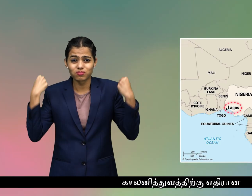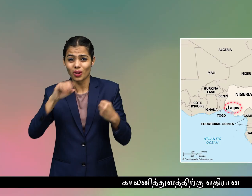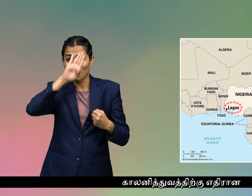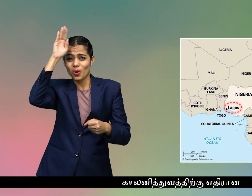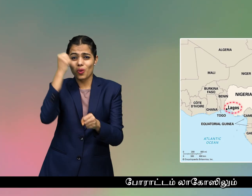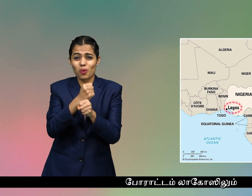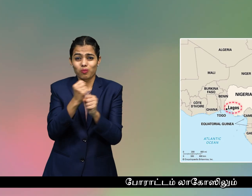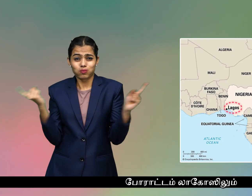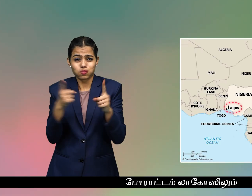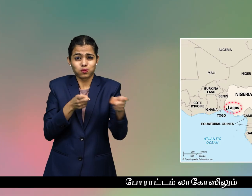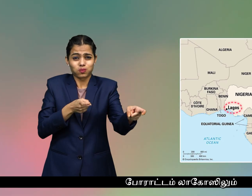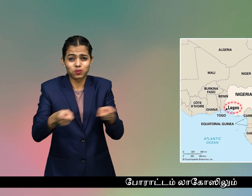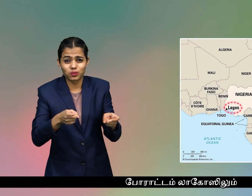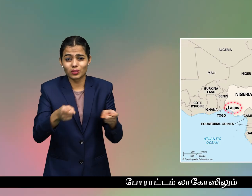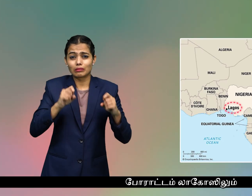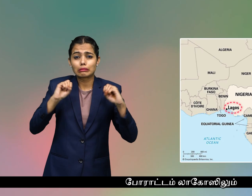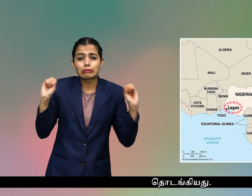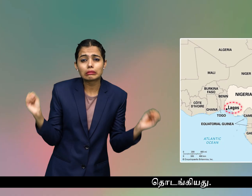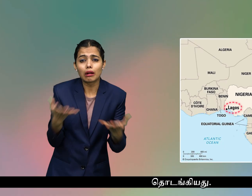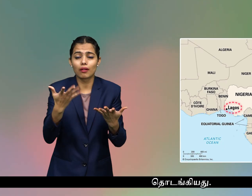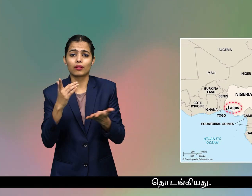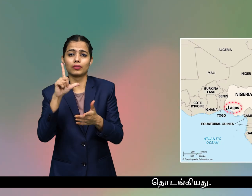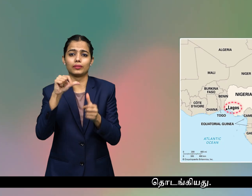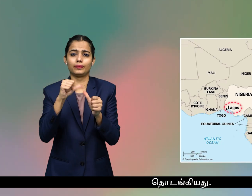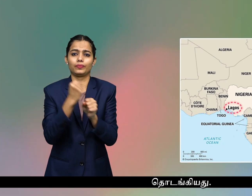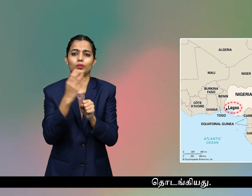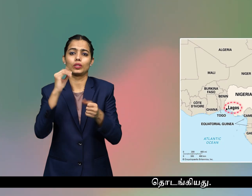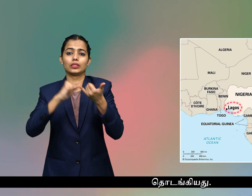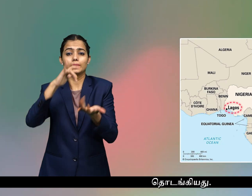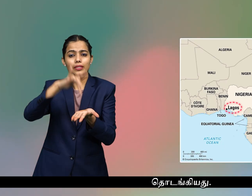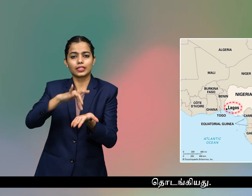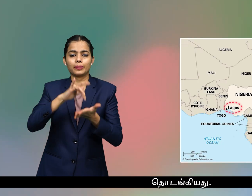காலனித்துவத்திற்கு எதிரான போராட்டம் லாகோஸிலும் தொடங்கியது.